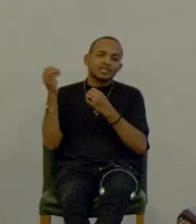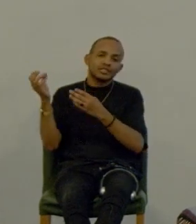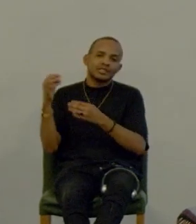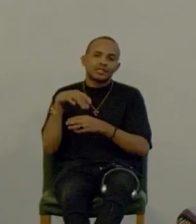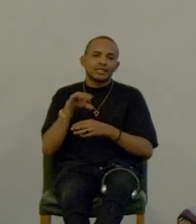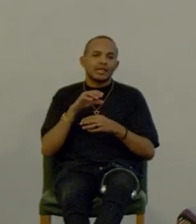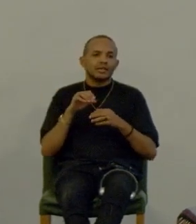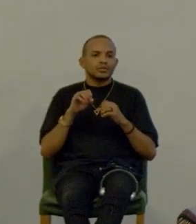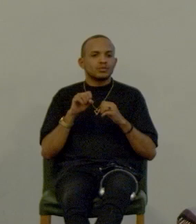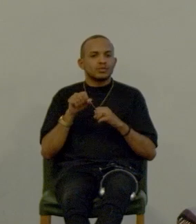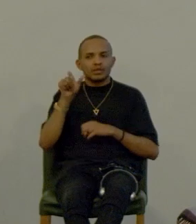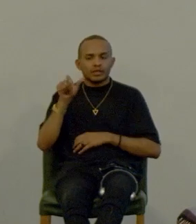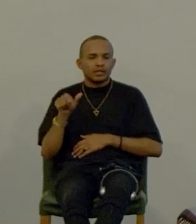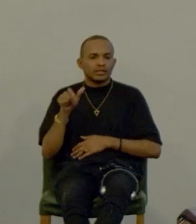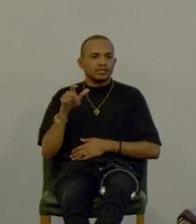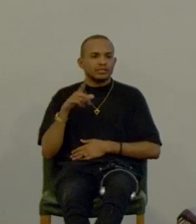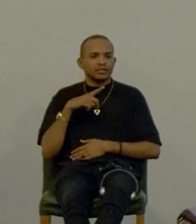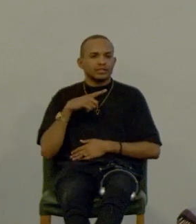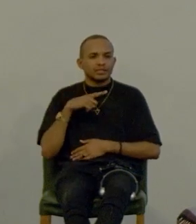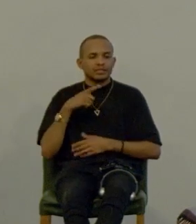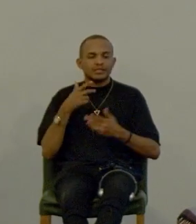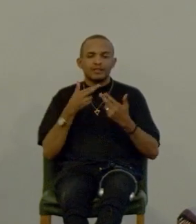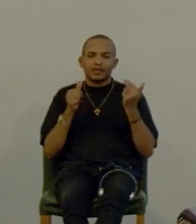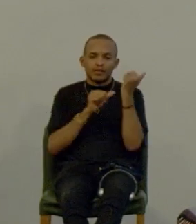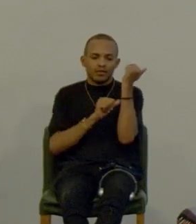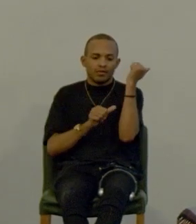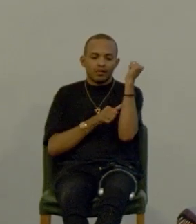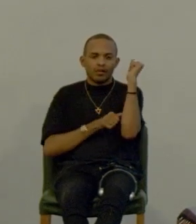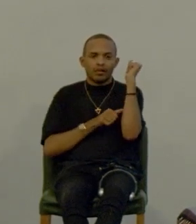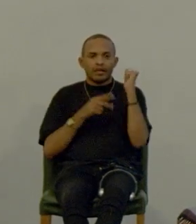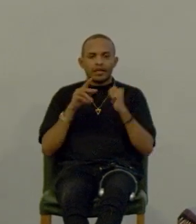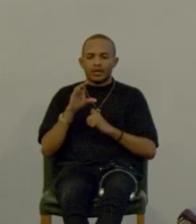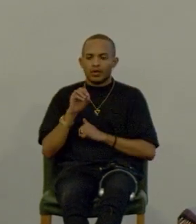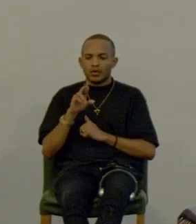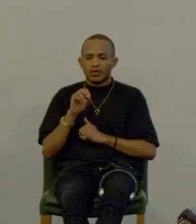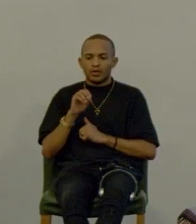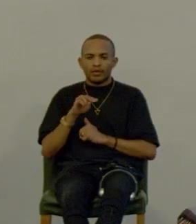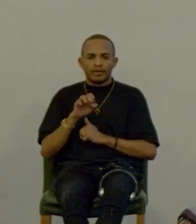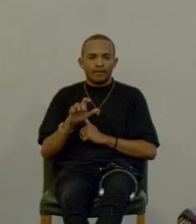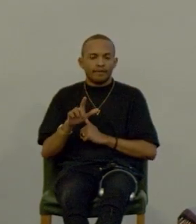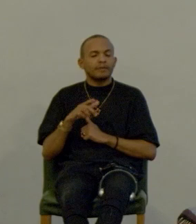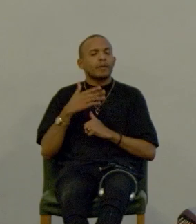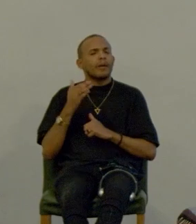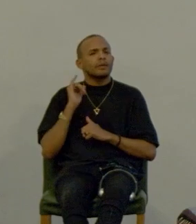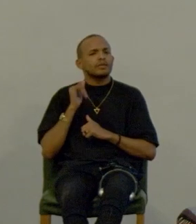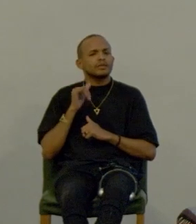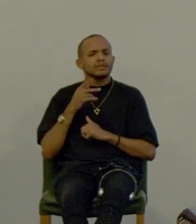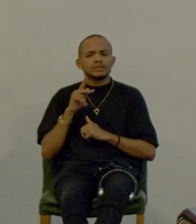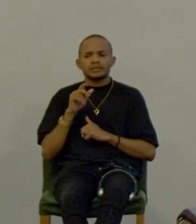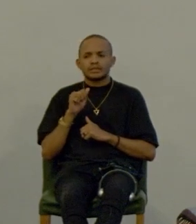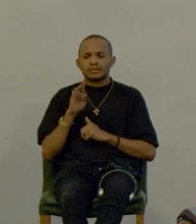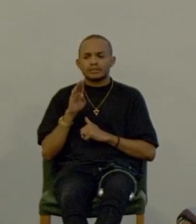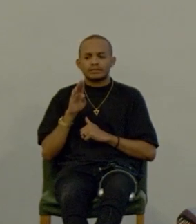um seringalista, um cara que tinha muitos seringais no século XIX, que era o Coronel Labre. Qual que é a história do Coronel Labre,